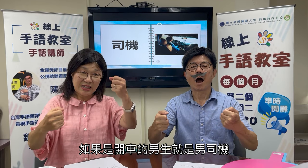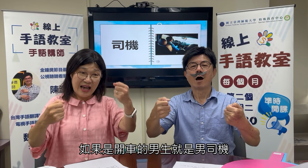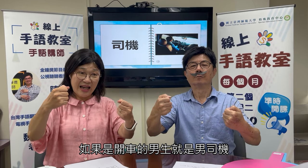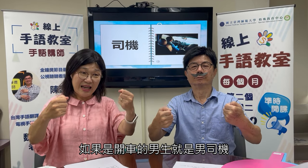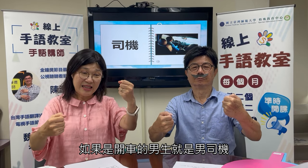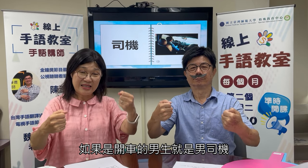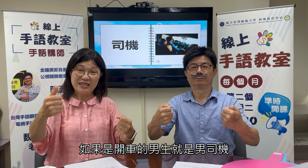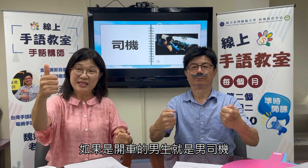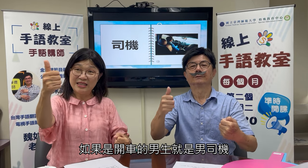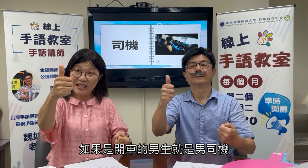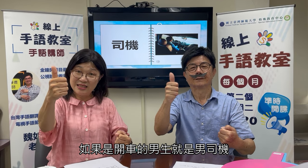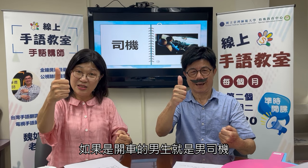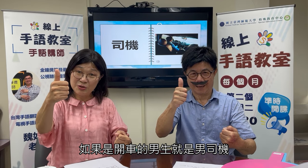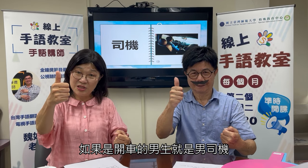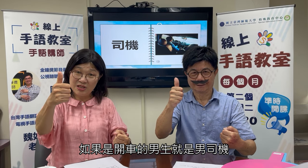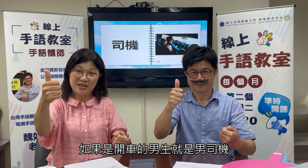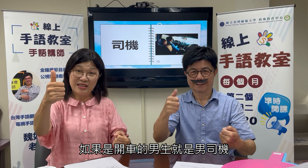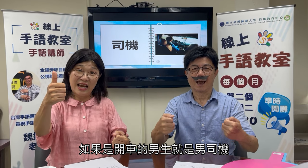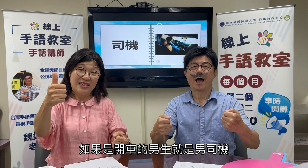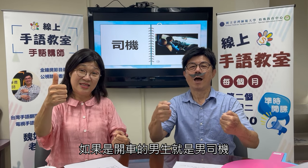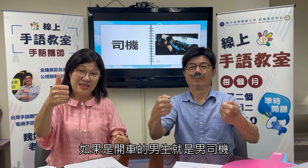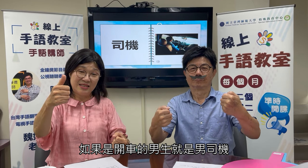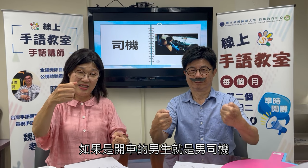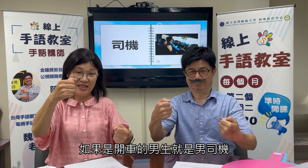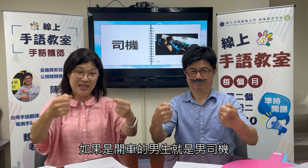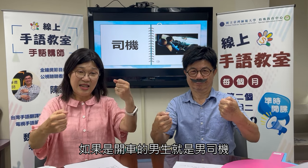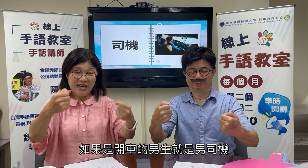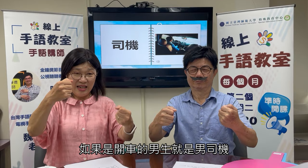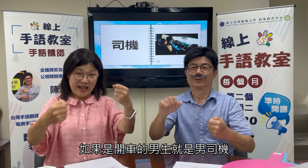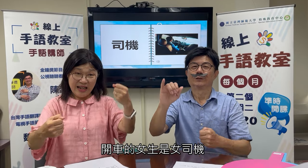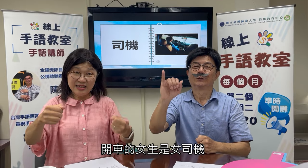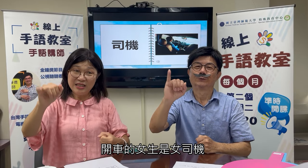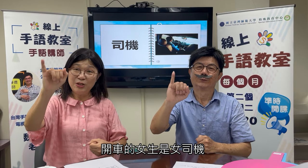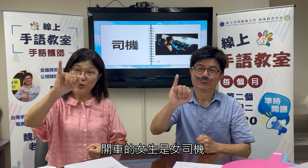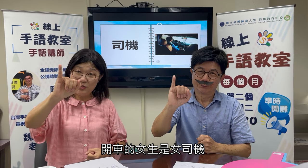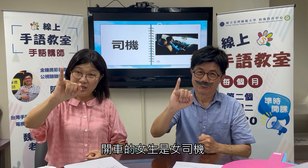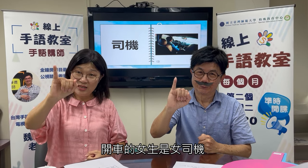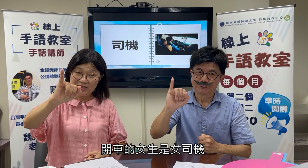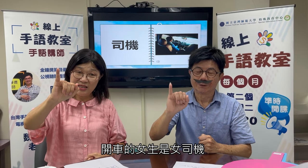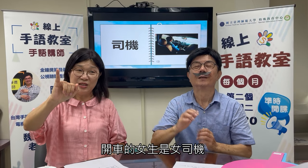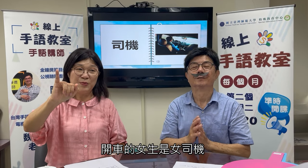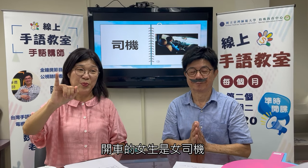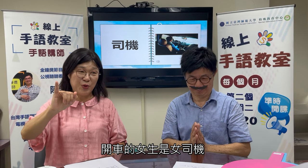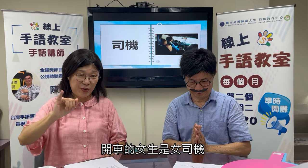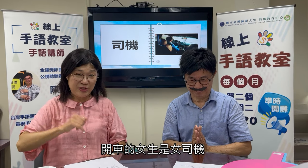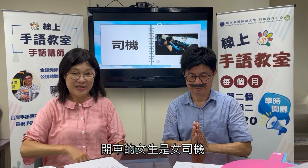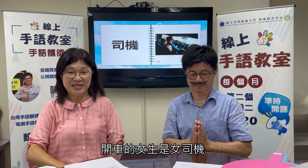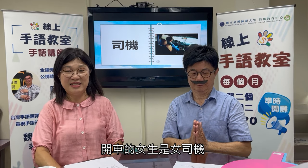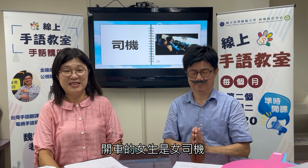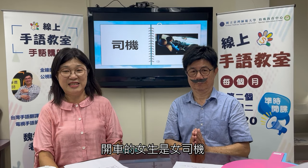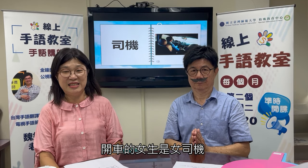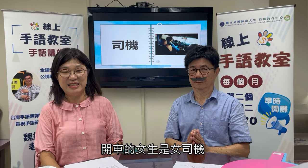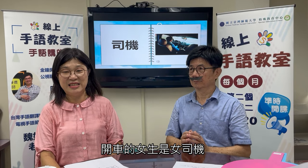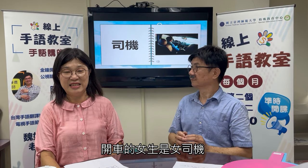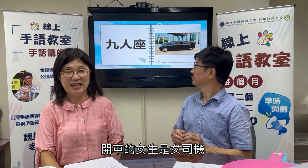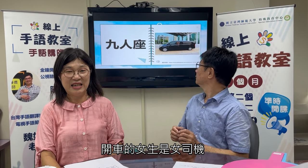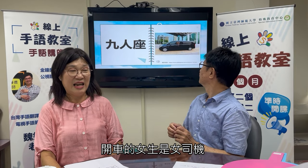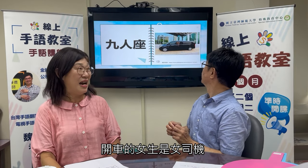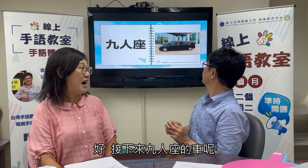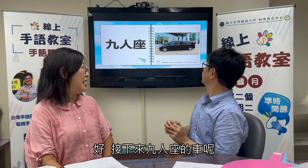开车的男生就是男司机，开车的女生是女司机。好，